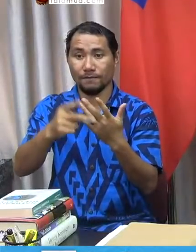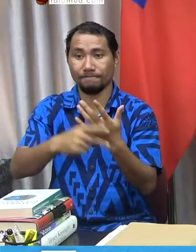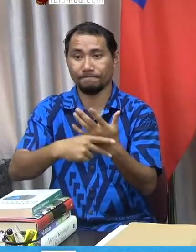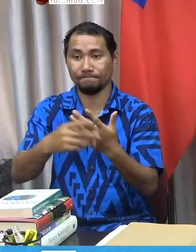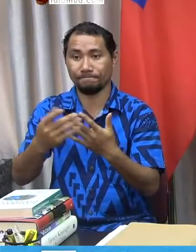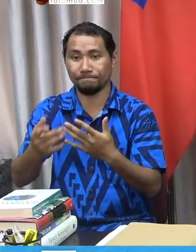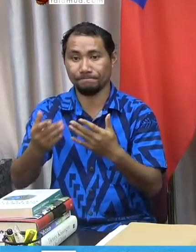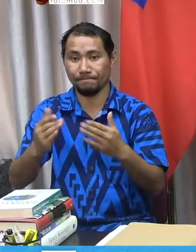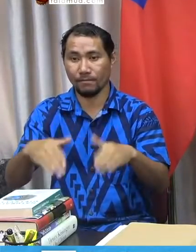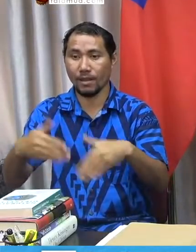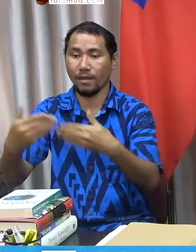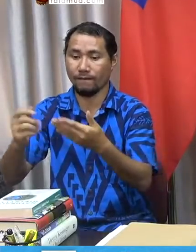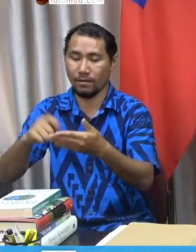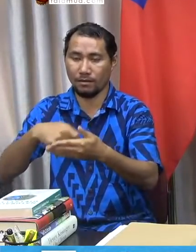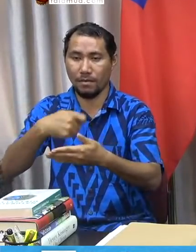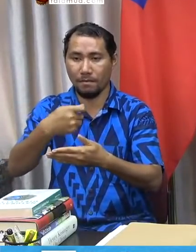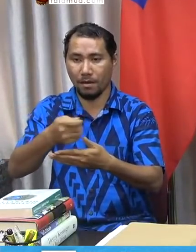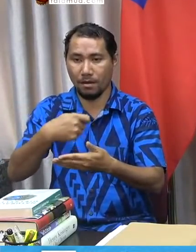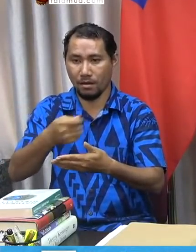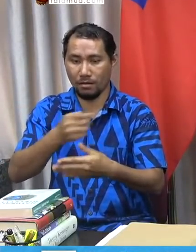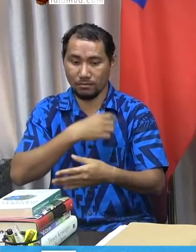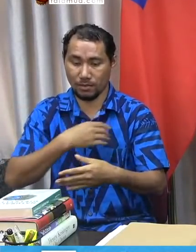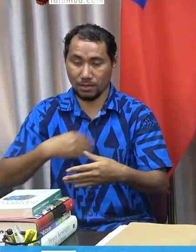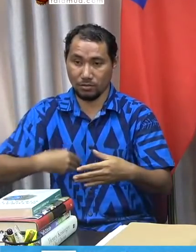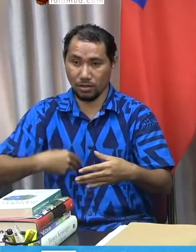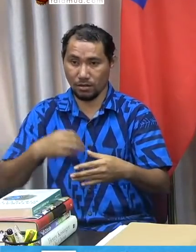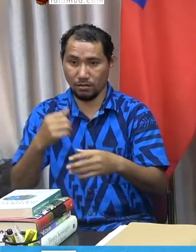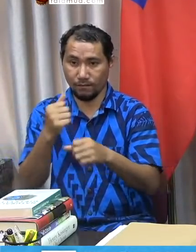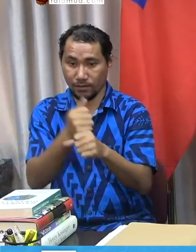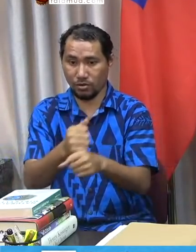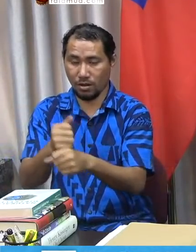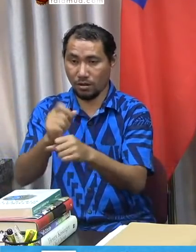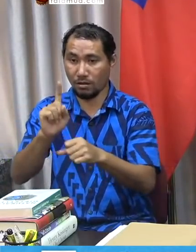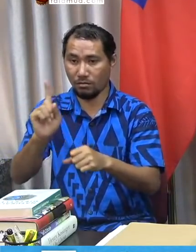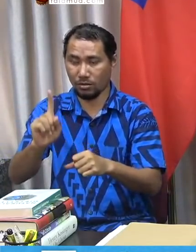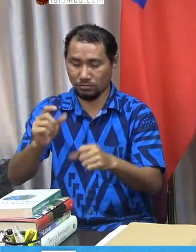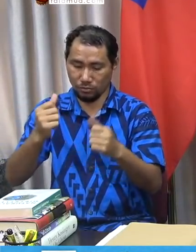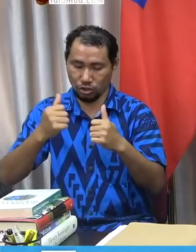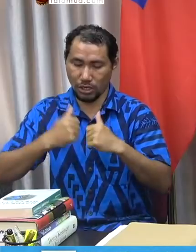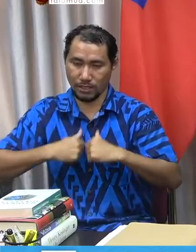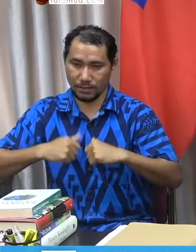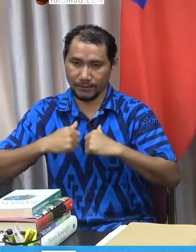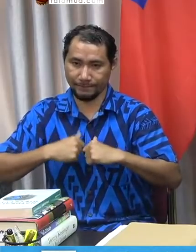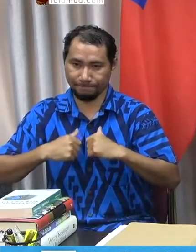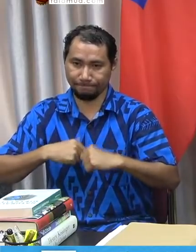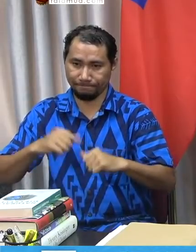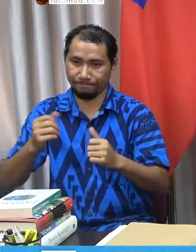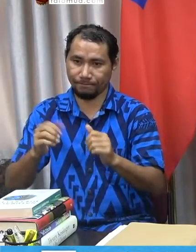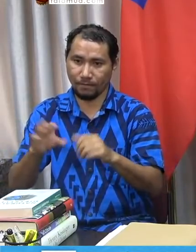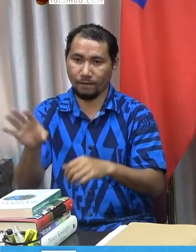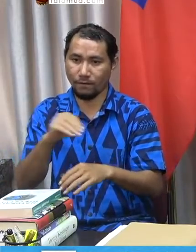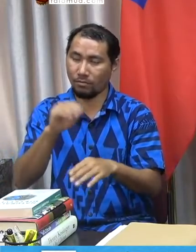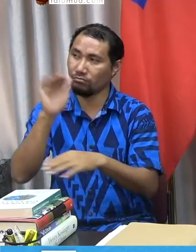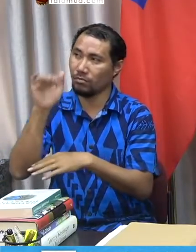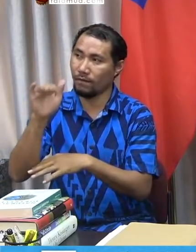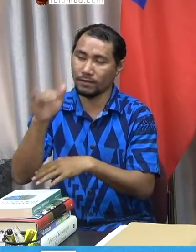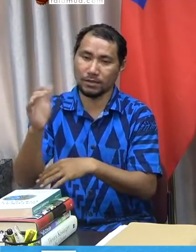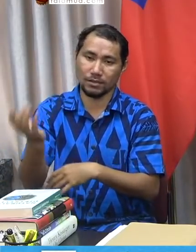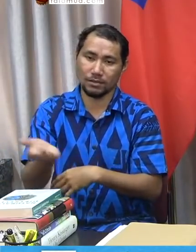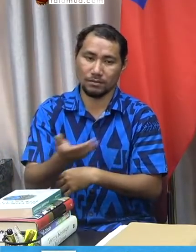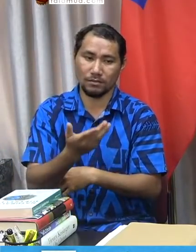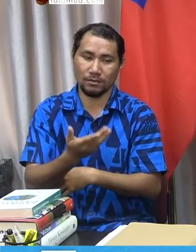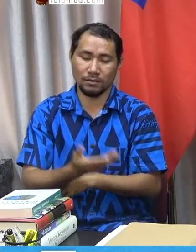e ave ai sui o mitanga duenga e au tawina mo lea ma matata toa